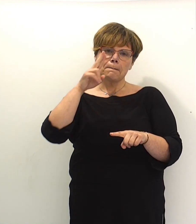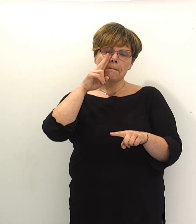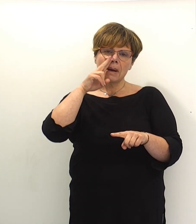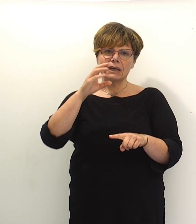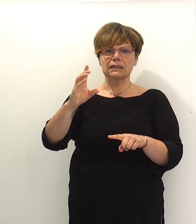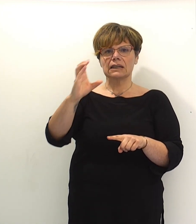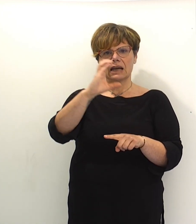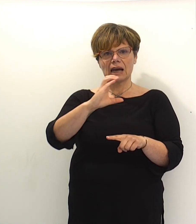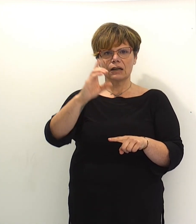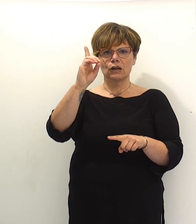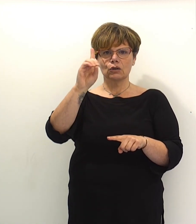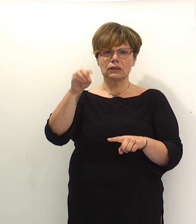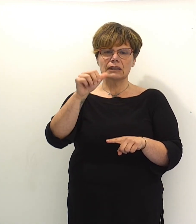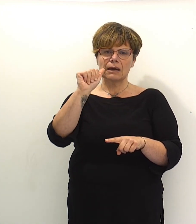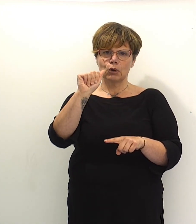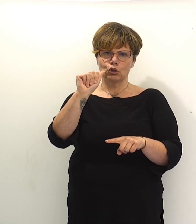Carlo D'Amodio,